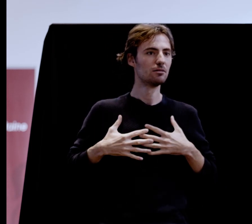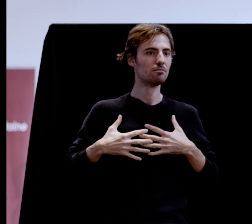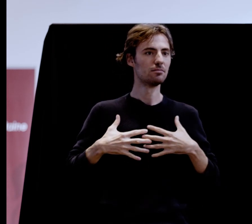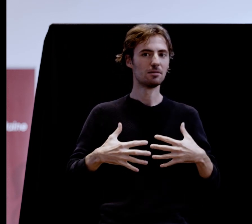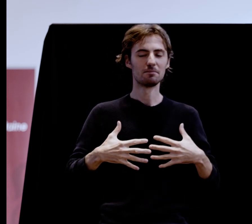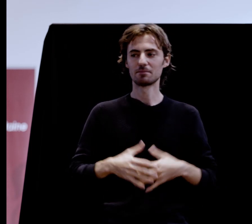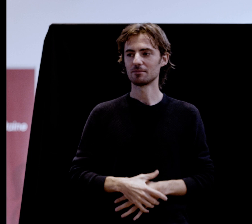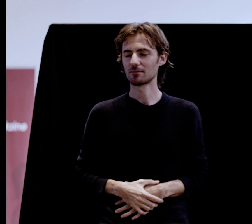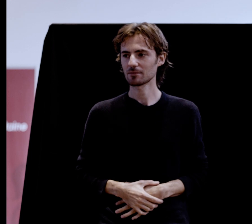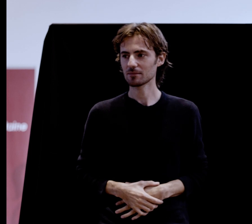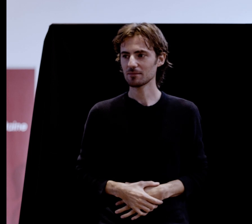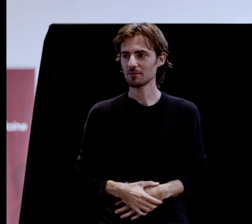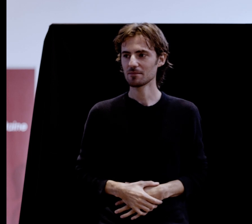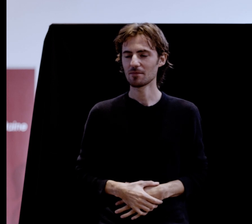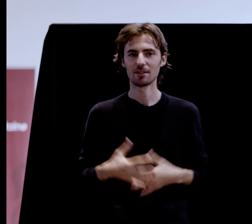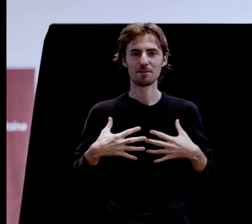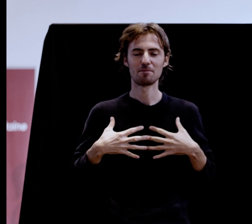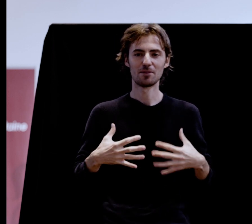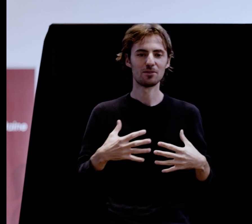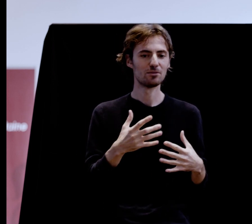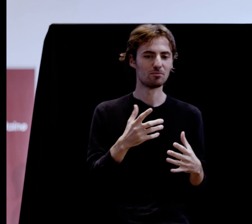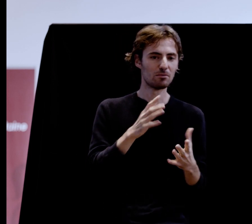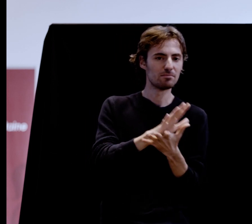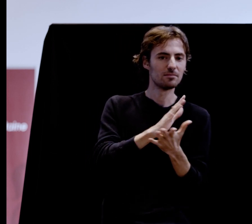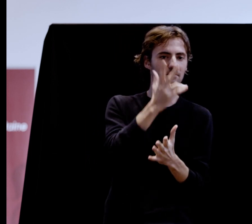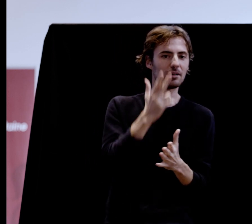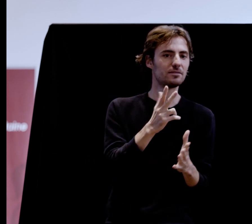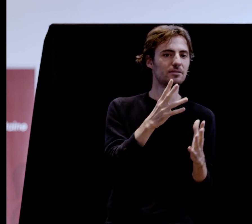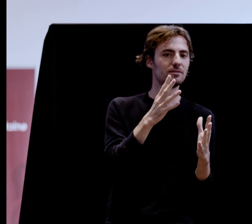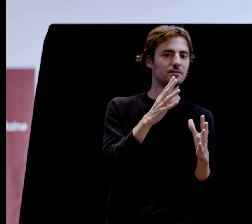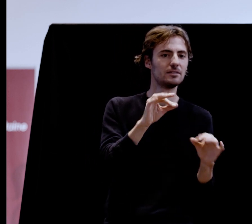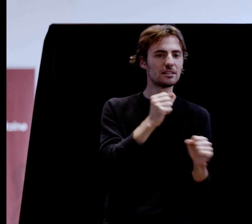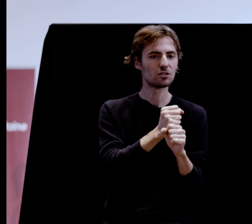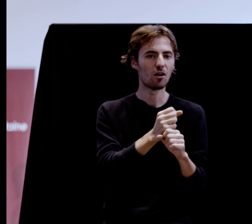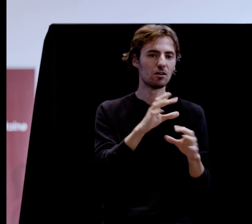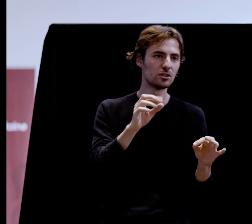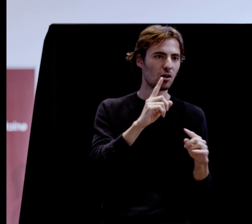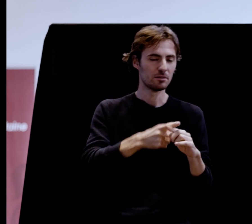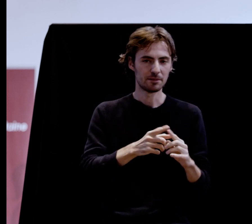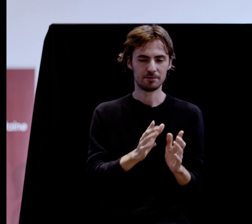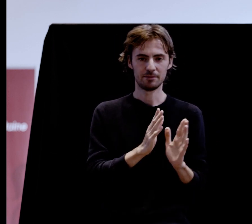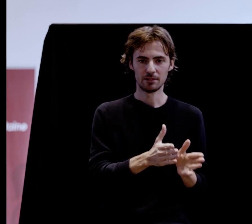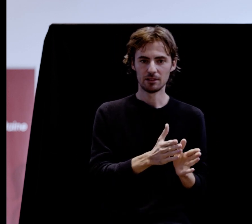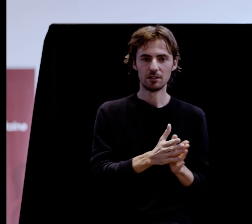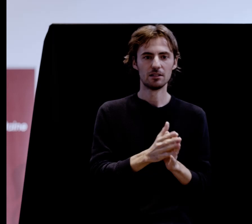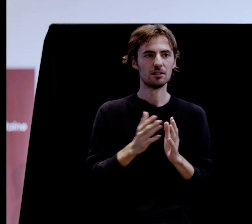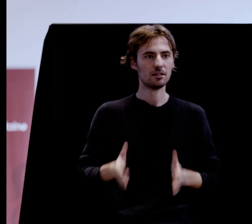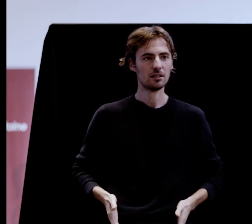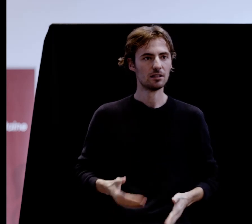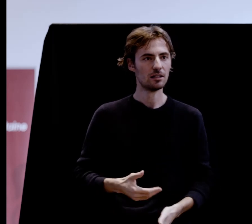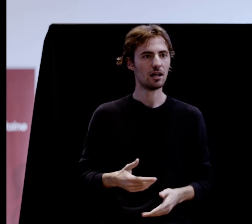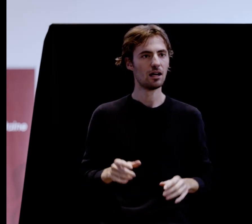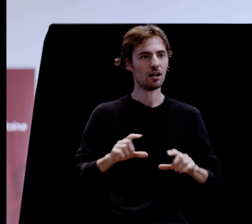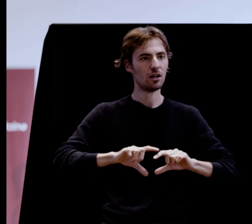qui habituellement apparaît vers l'âge de 10 ans, 10 ans et demi. Parallèlement, l'utérus se